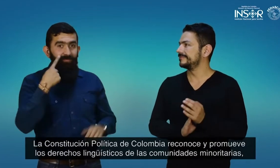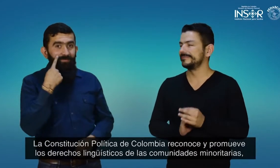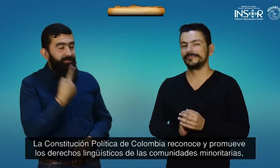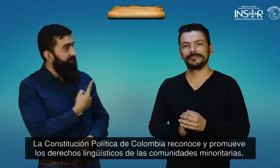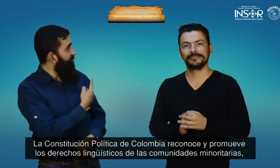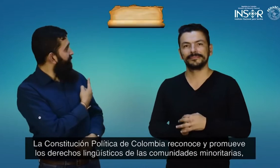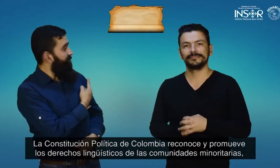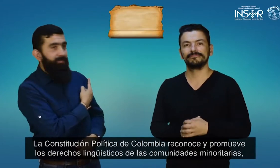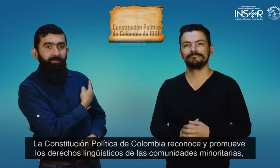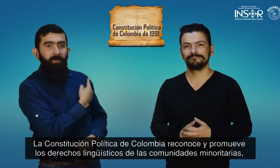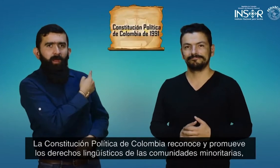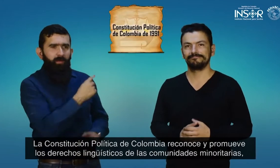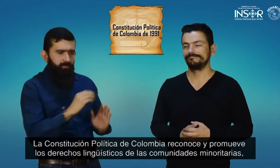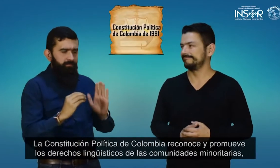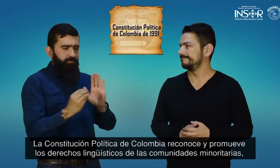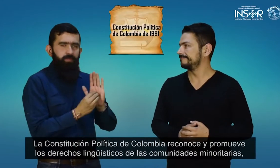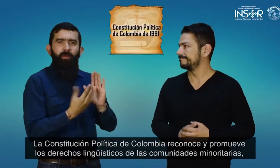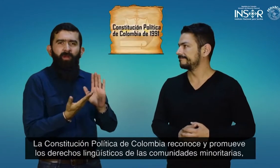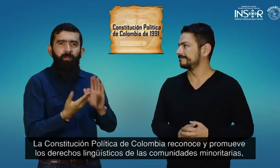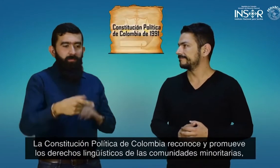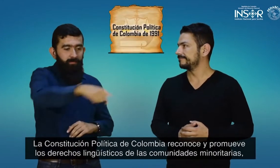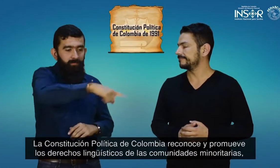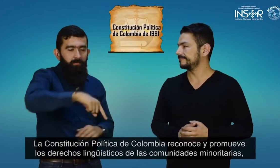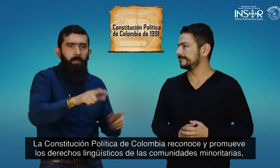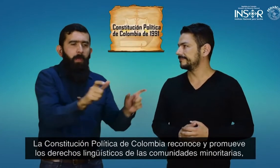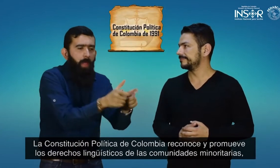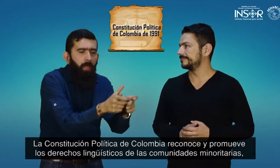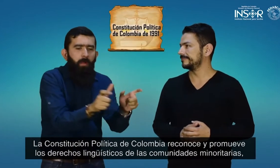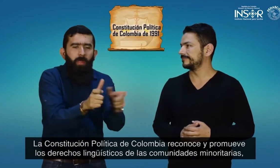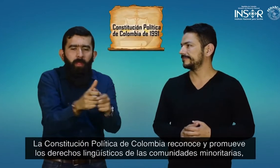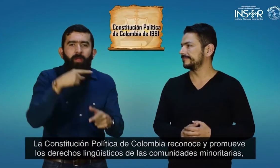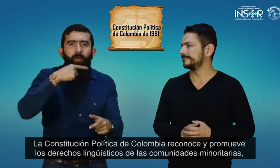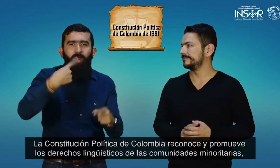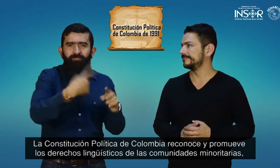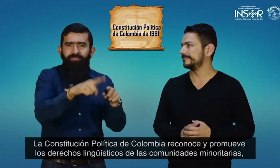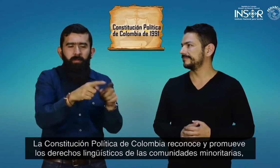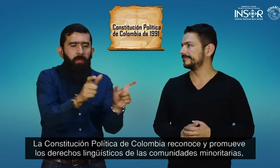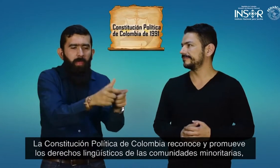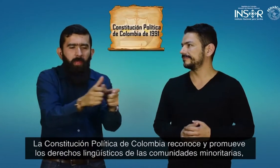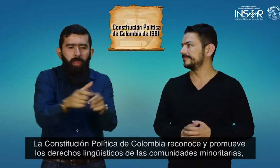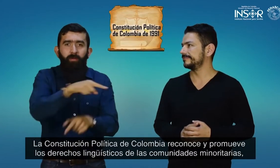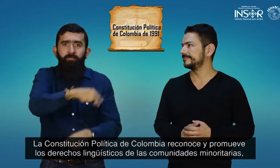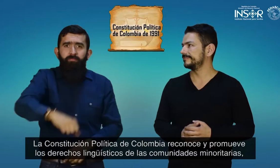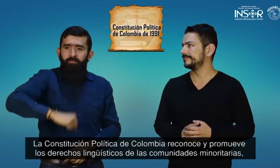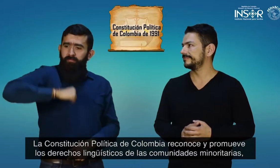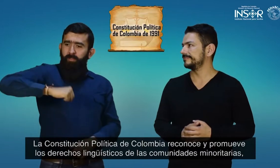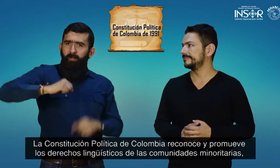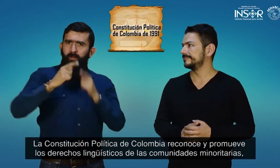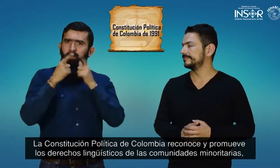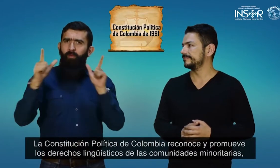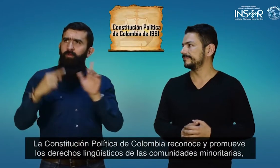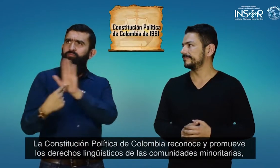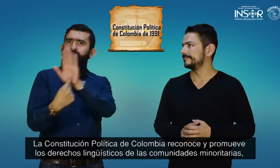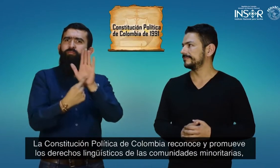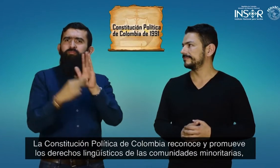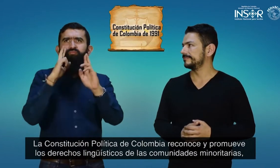La Constitución Política de Colombia reconoce y promueve los derechos lingüísticos de las comunidades minoritarias.